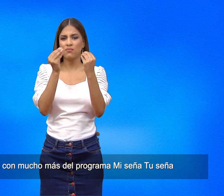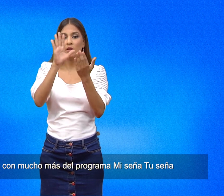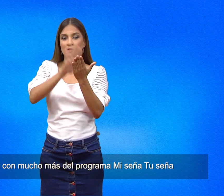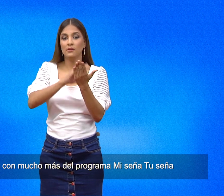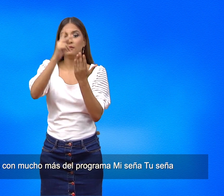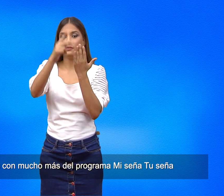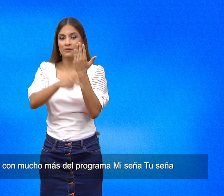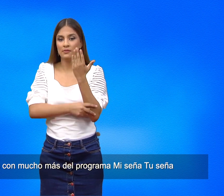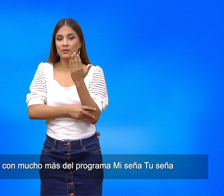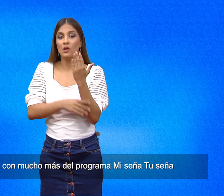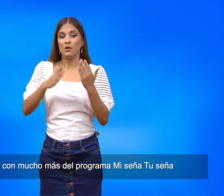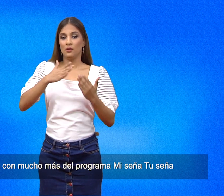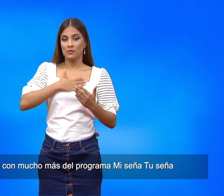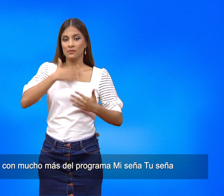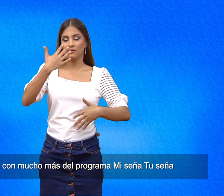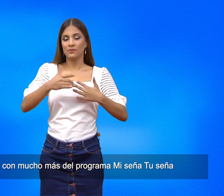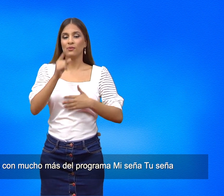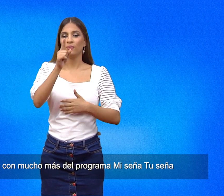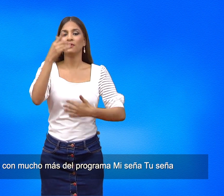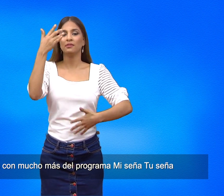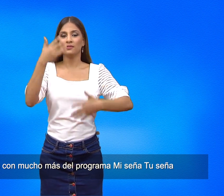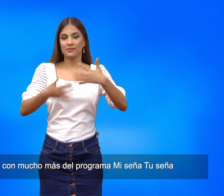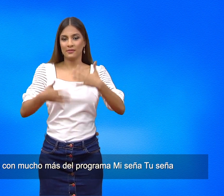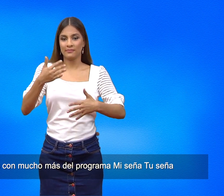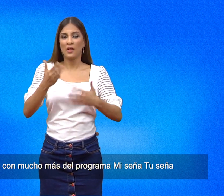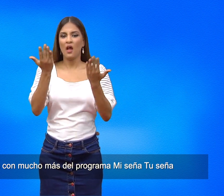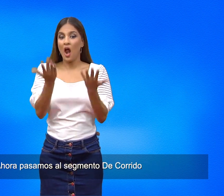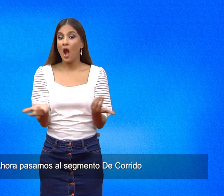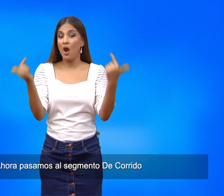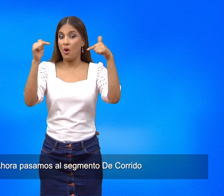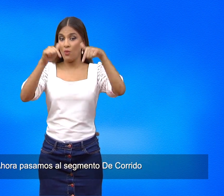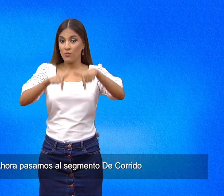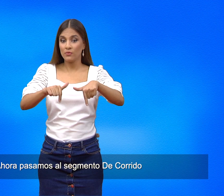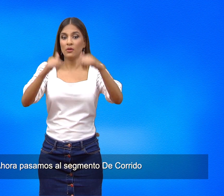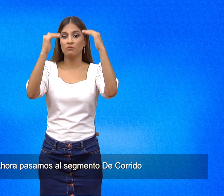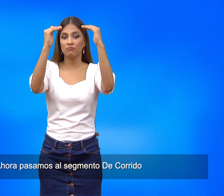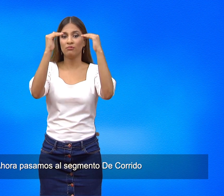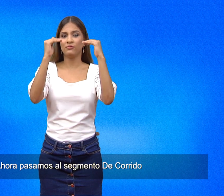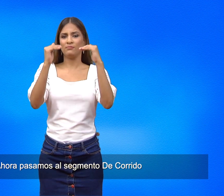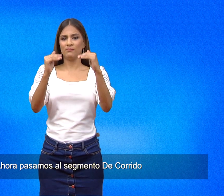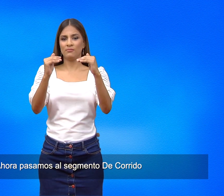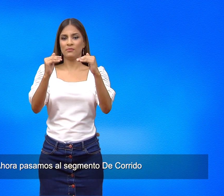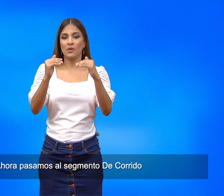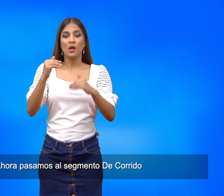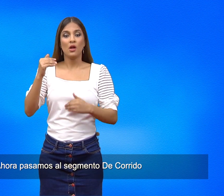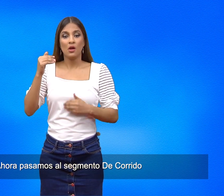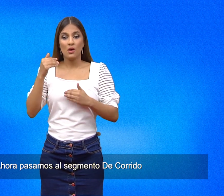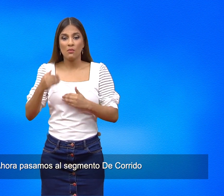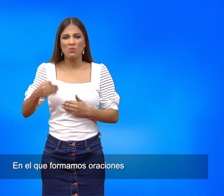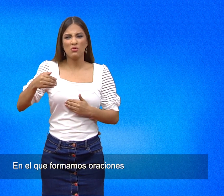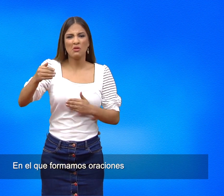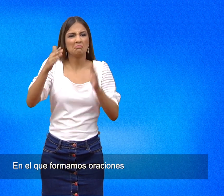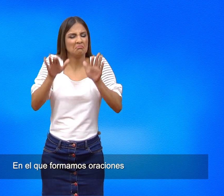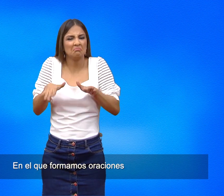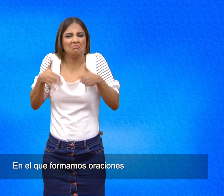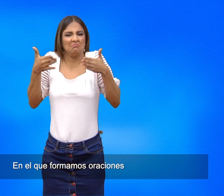sigue mucho más del programa diseña tu señal ahora pasamos al segmento de corrido que formamos